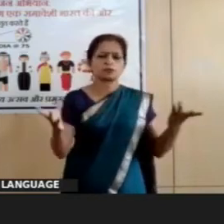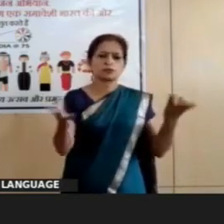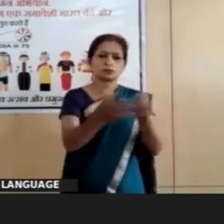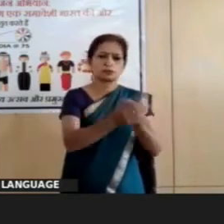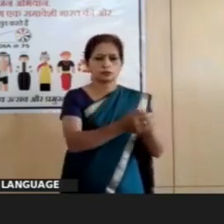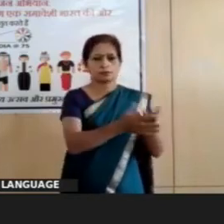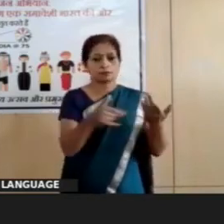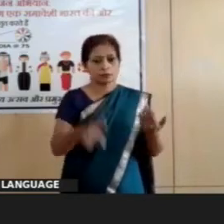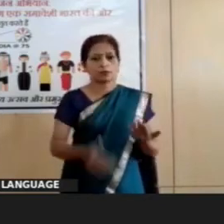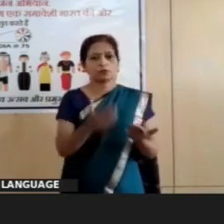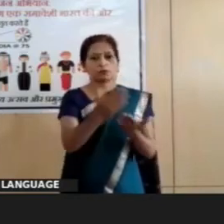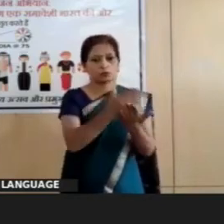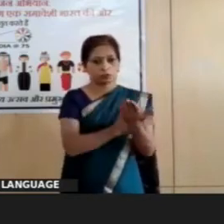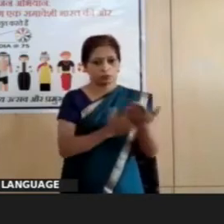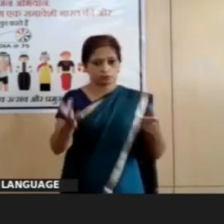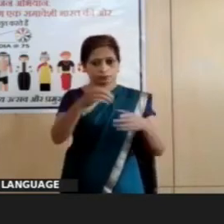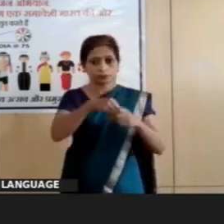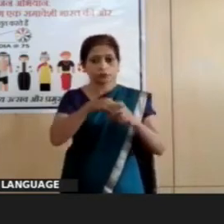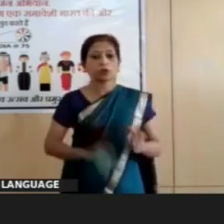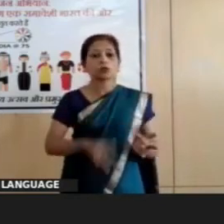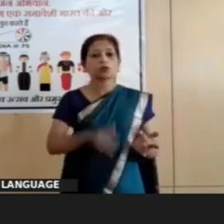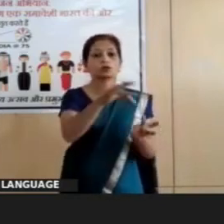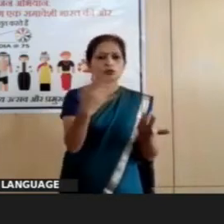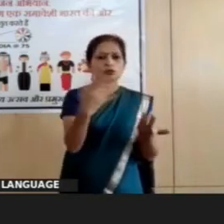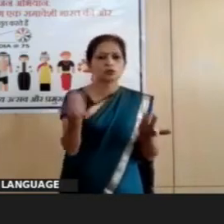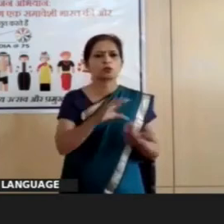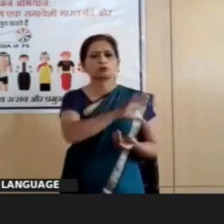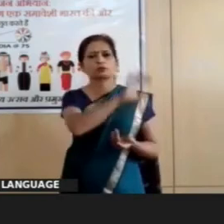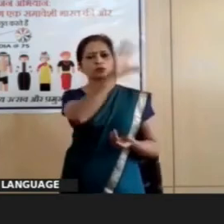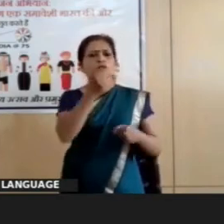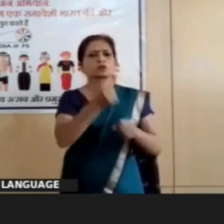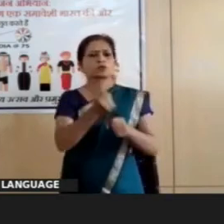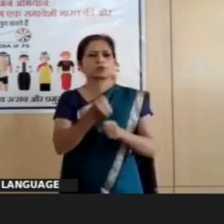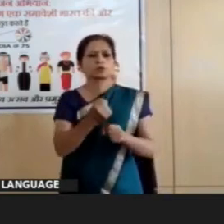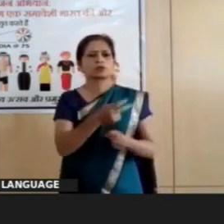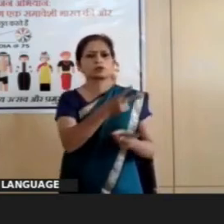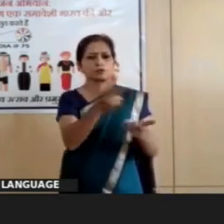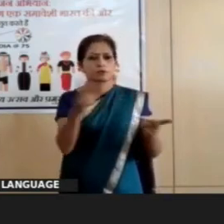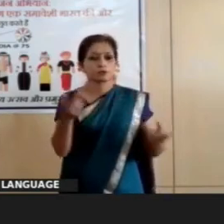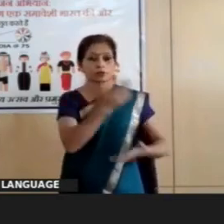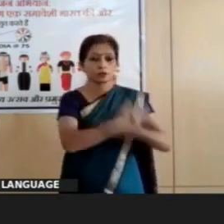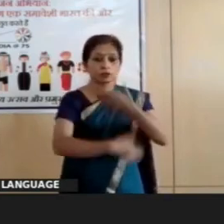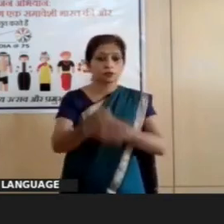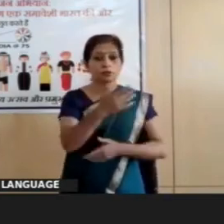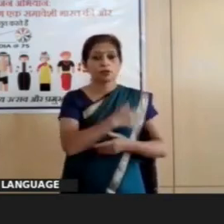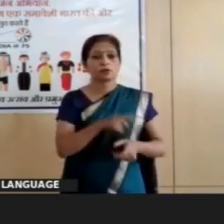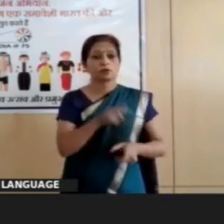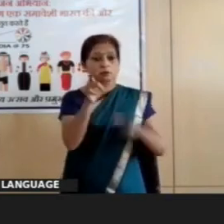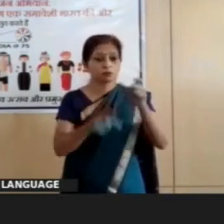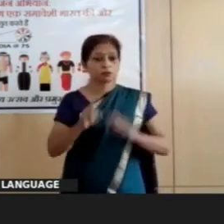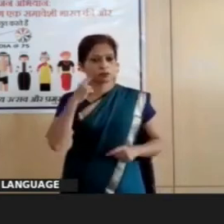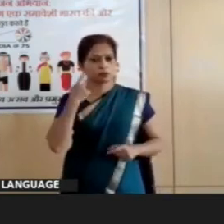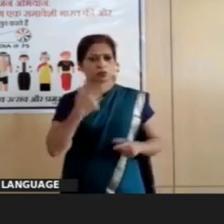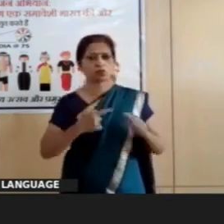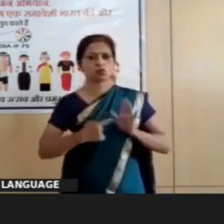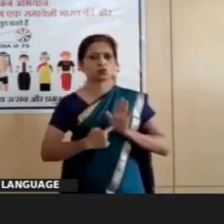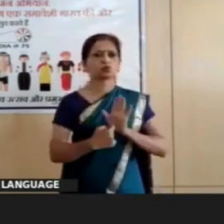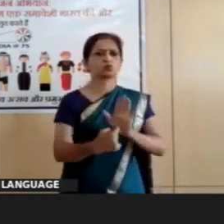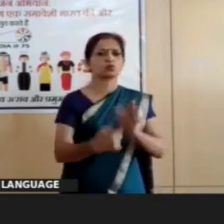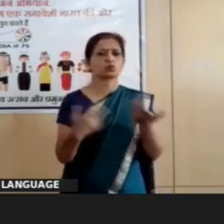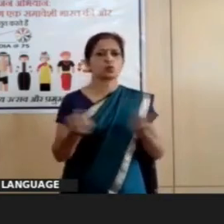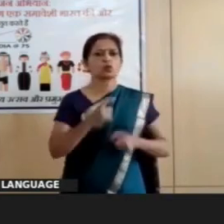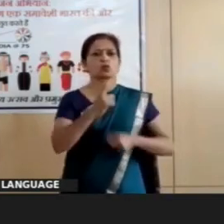समूह, कौशल संस्था, बिक्री और विपणन कार्मिक, प्रोडक्शन हाउस, फैशन